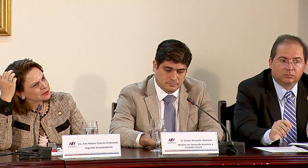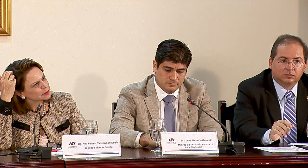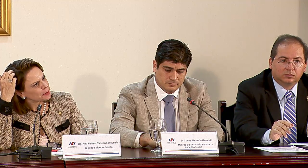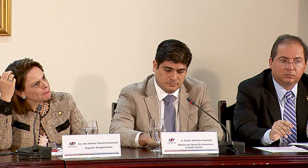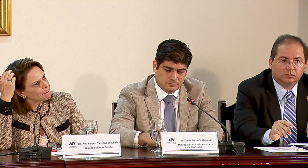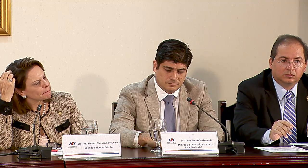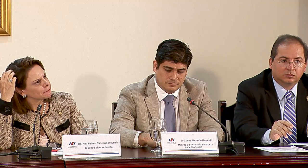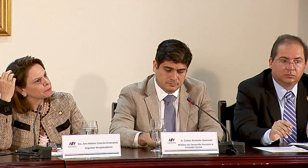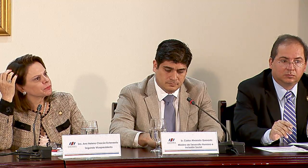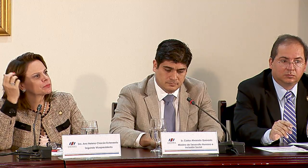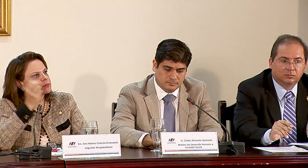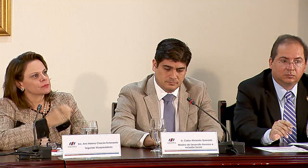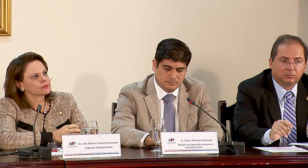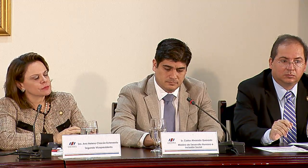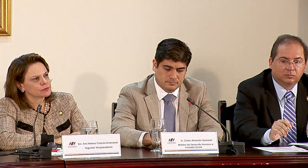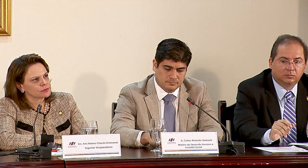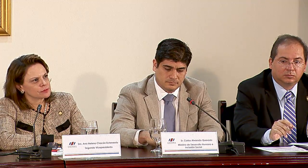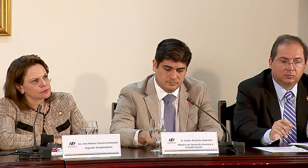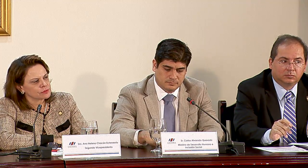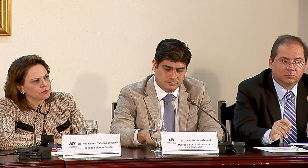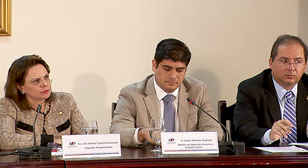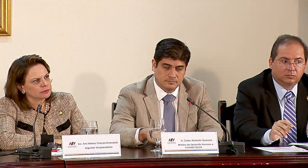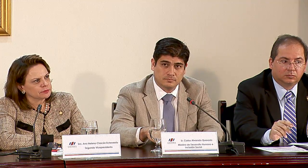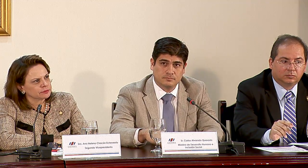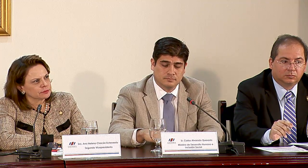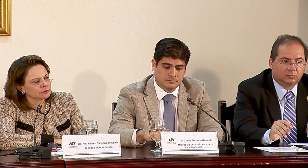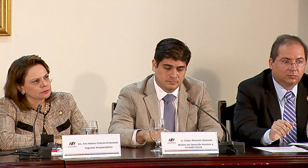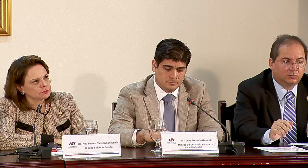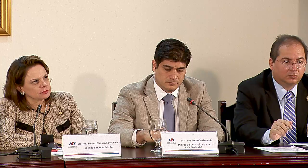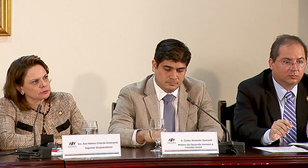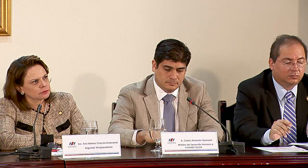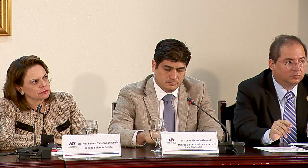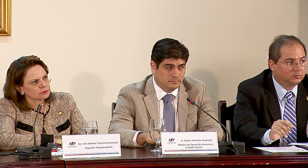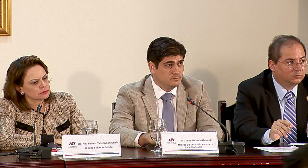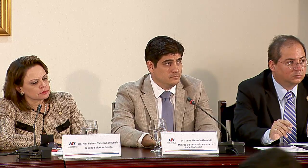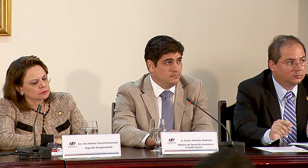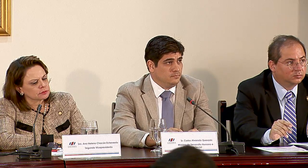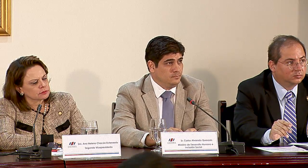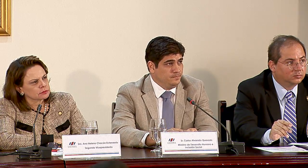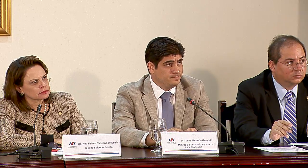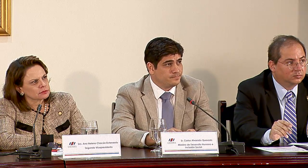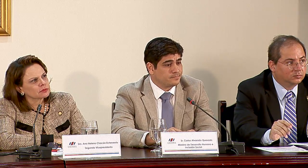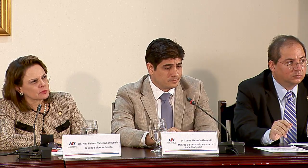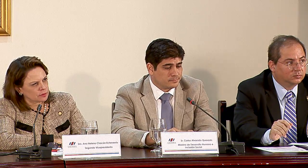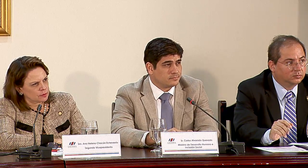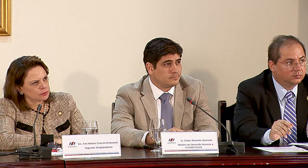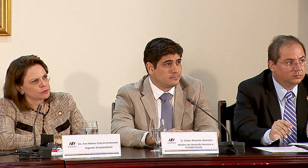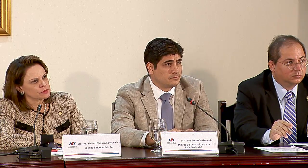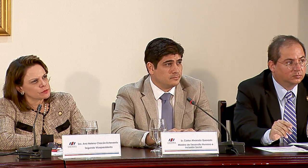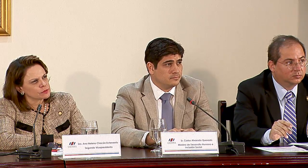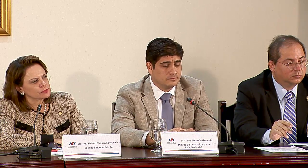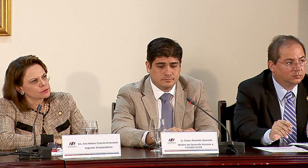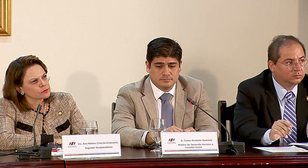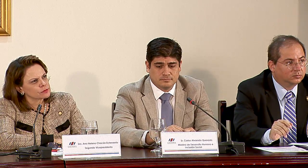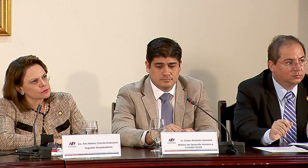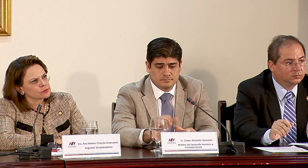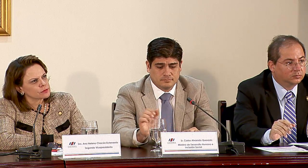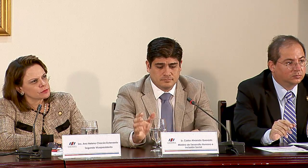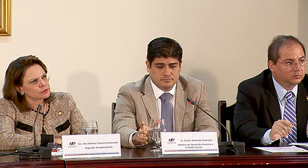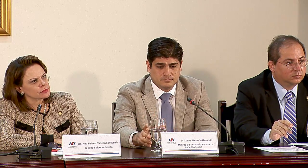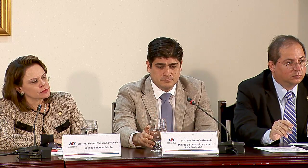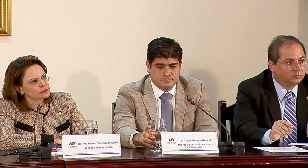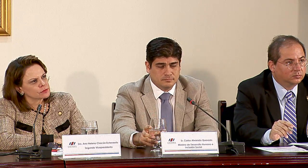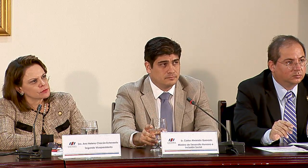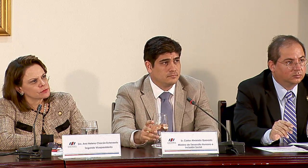tema, para dar paso después a otras consultas, para no atrasar a la señora Defensora. Gracias. Buenas tardes. Señora Defensora,